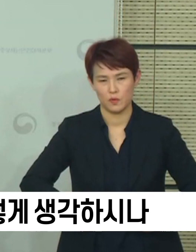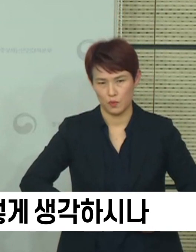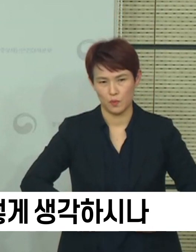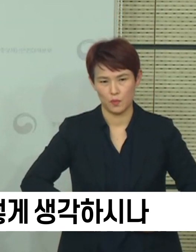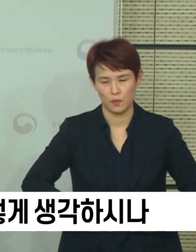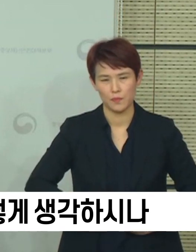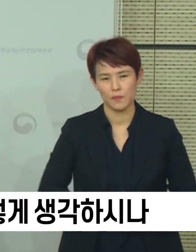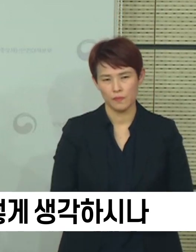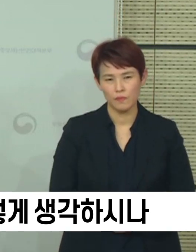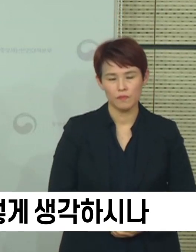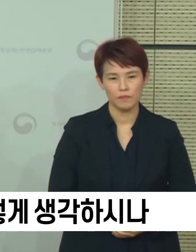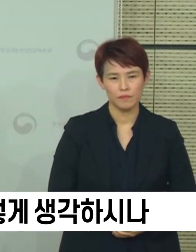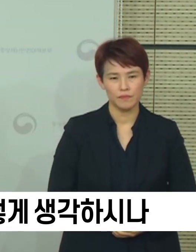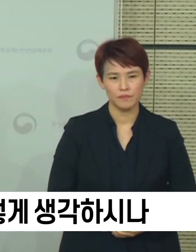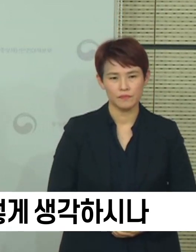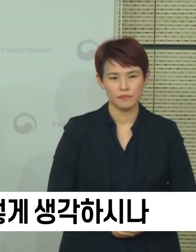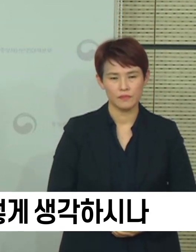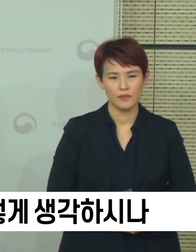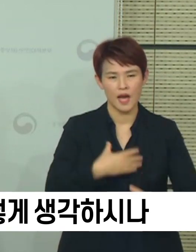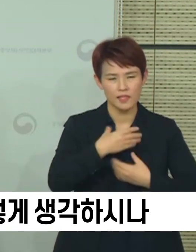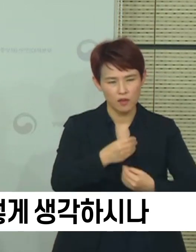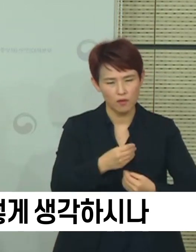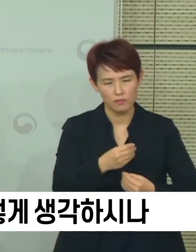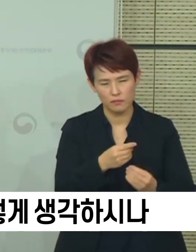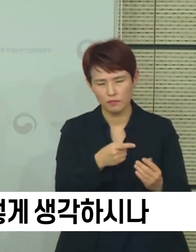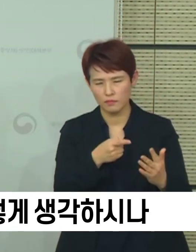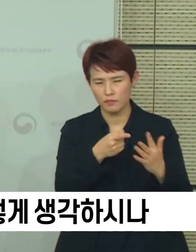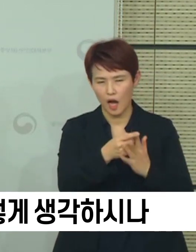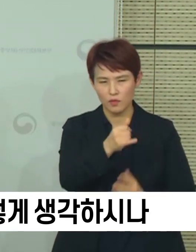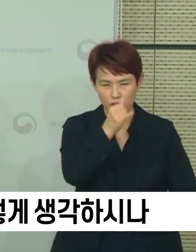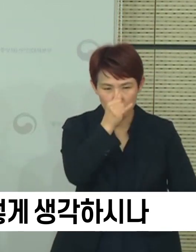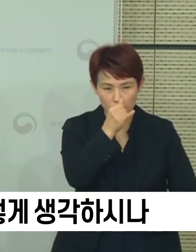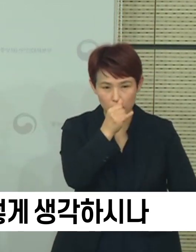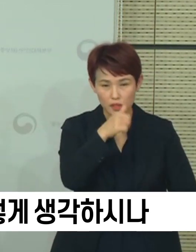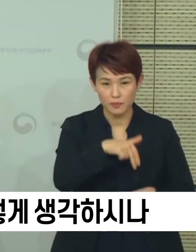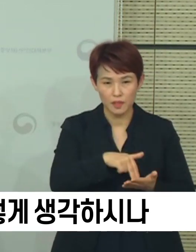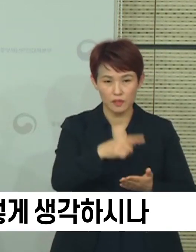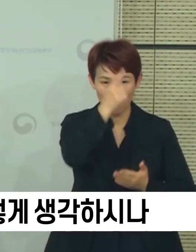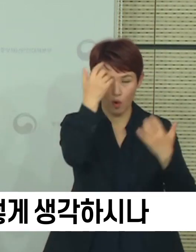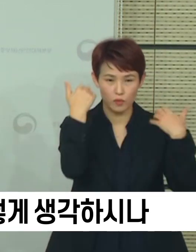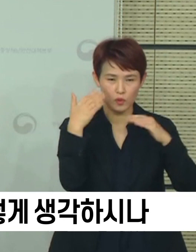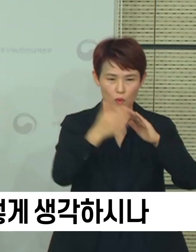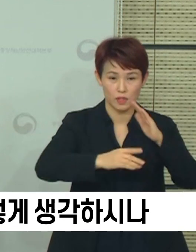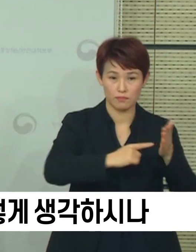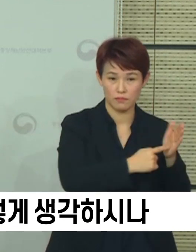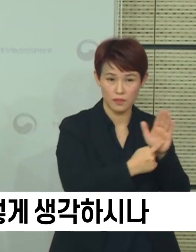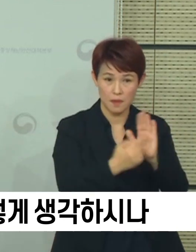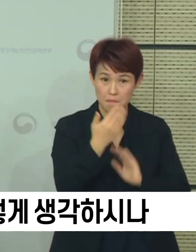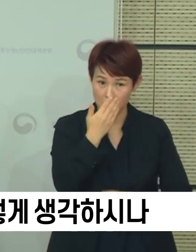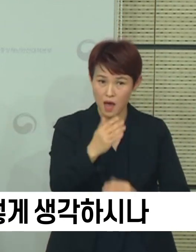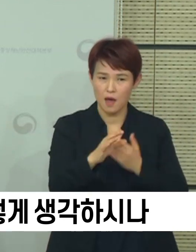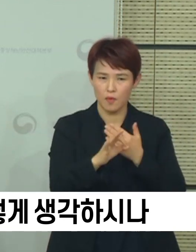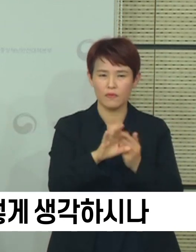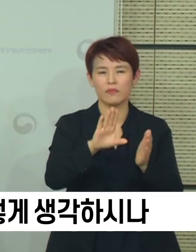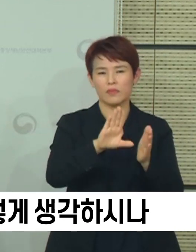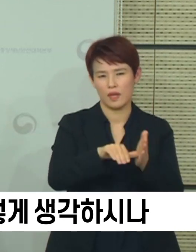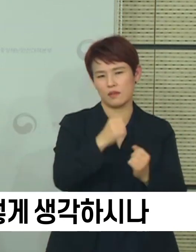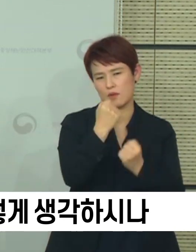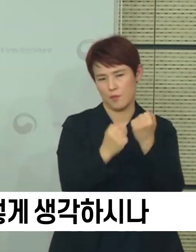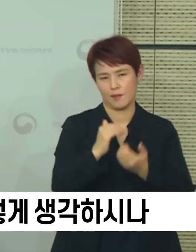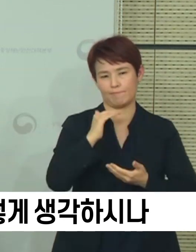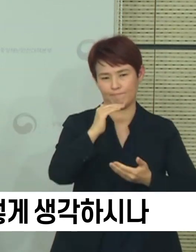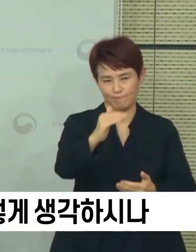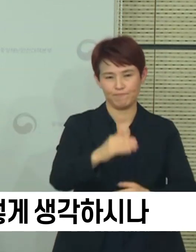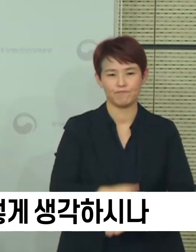정도의 안정적인 예측이 정부가 공식적으로 말씀드릴 수 있는 시기가 오면 저희가 그 부분에 대해서는